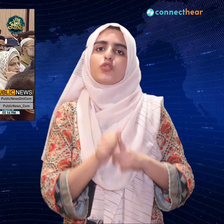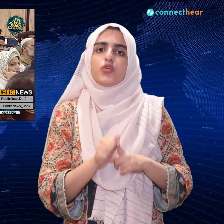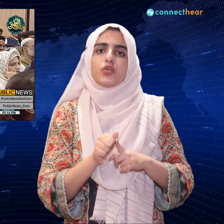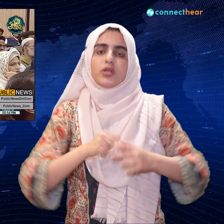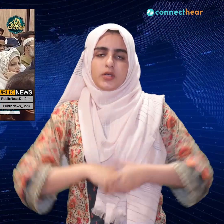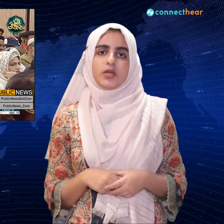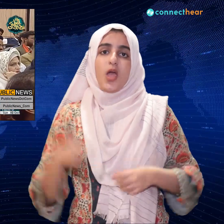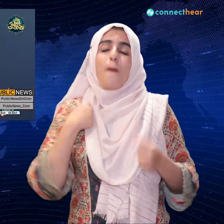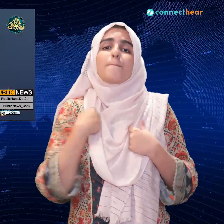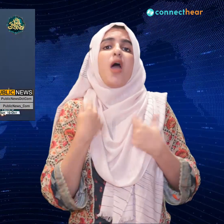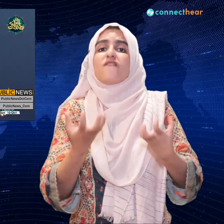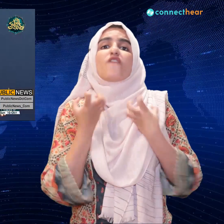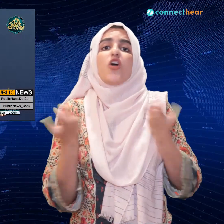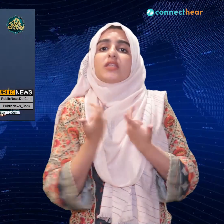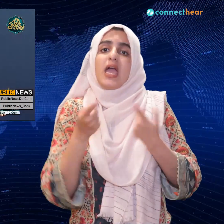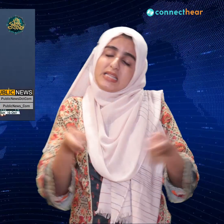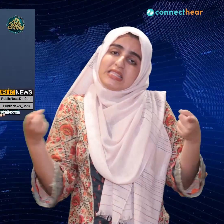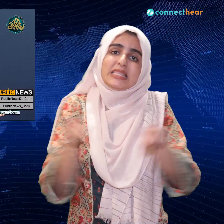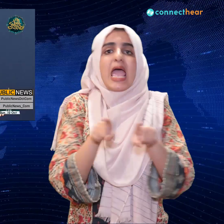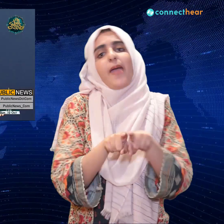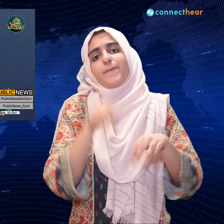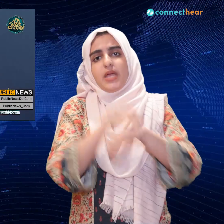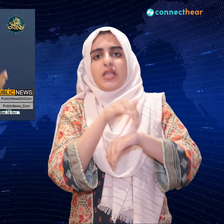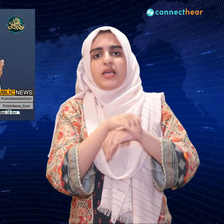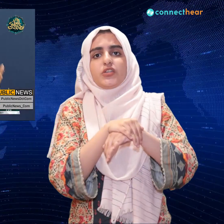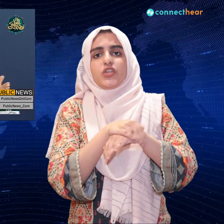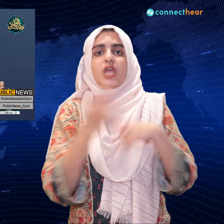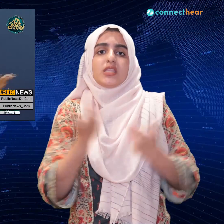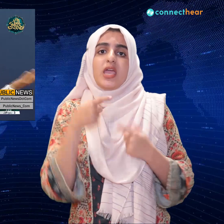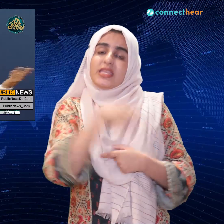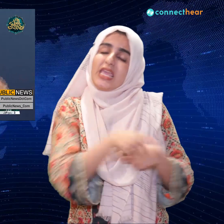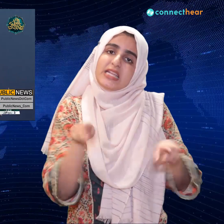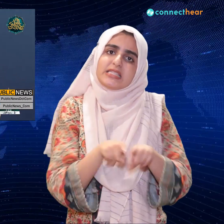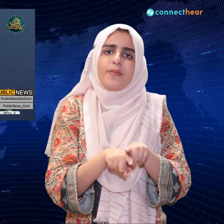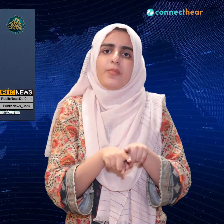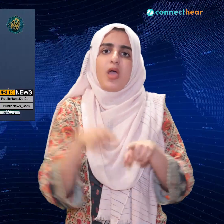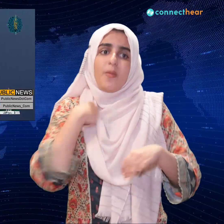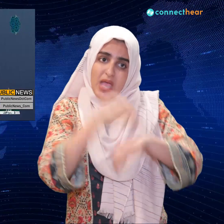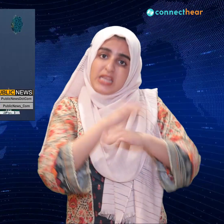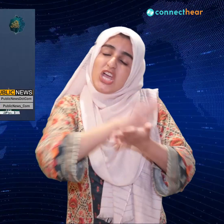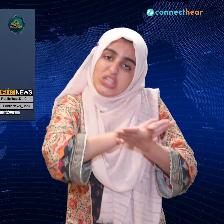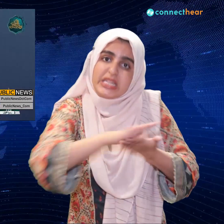میری پوری کوشش ہے کہ یہ الیکشن میں بھی میں یہ کروں کہ یہاں کیوں نہیں ہم سے الیکشن کروا